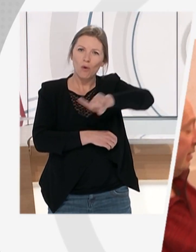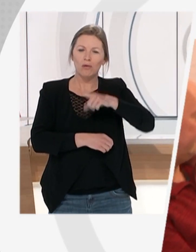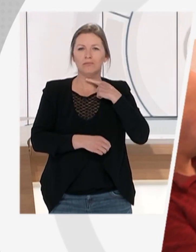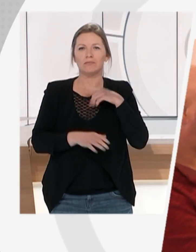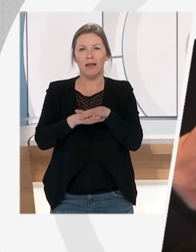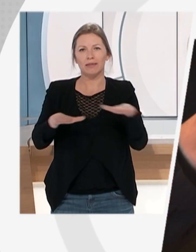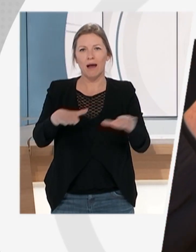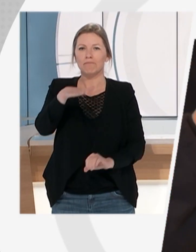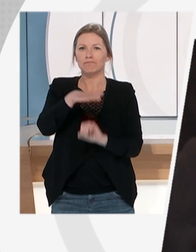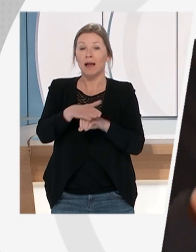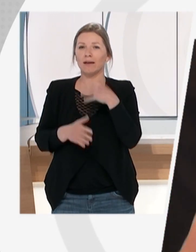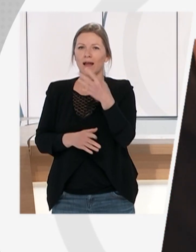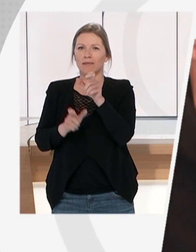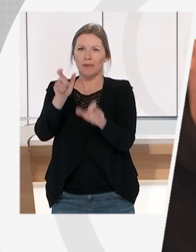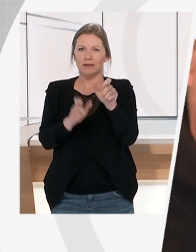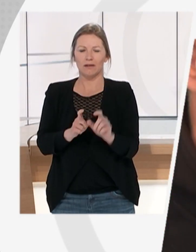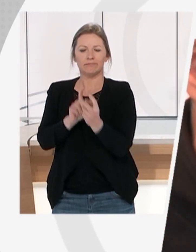de distance.